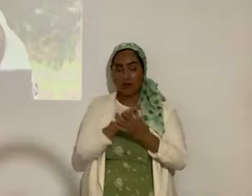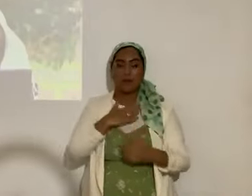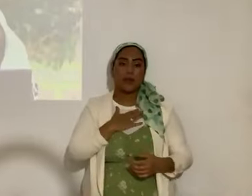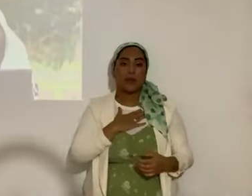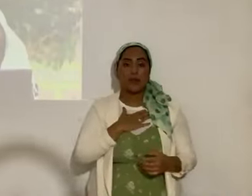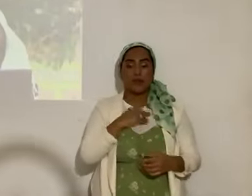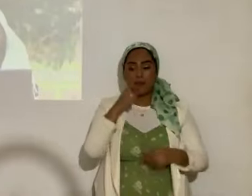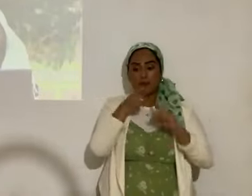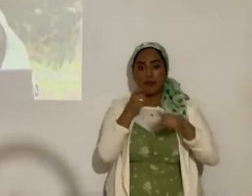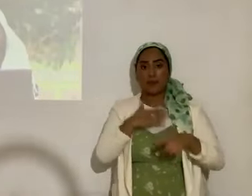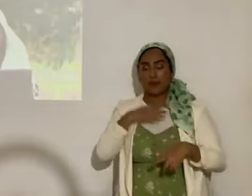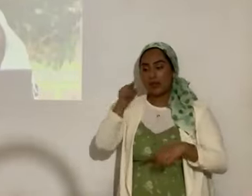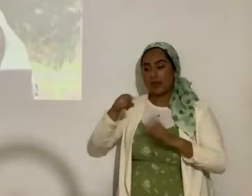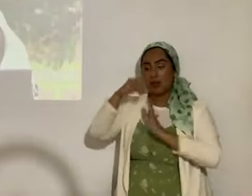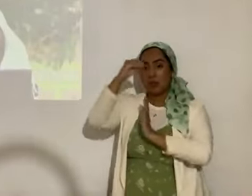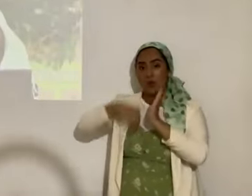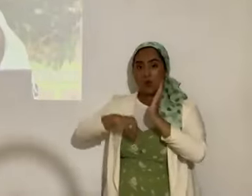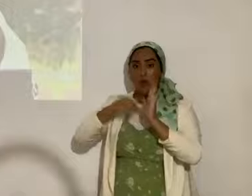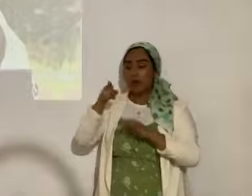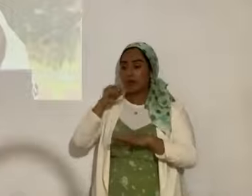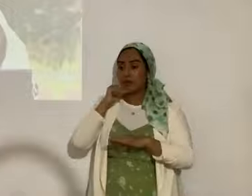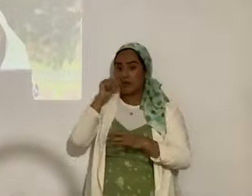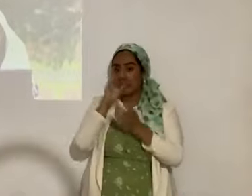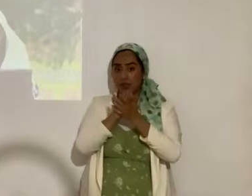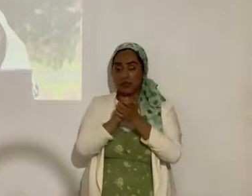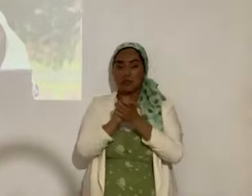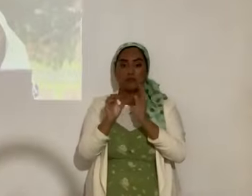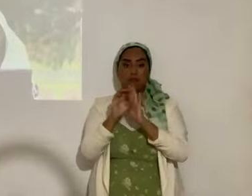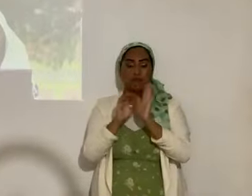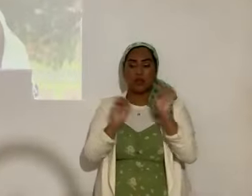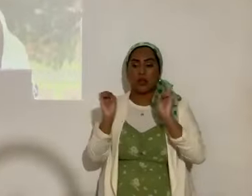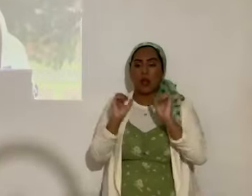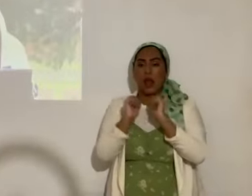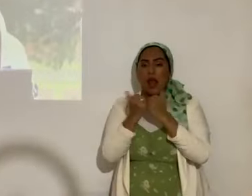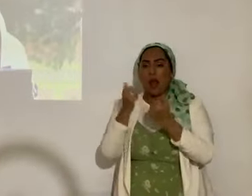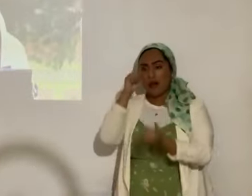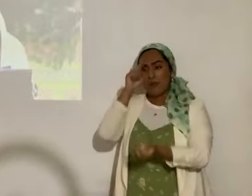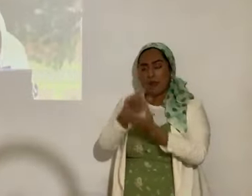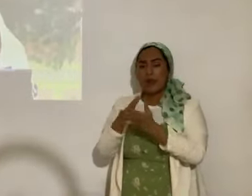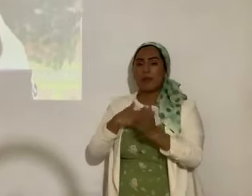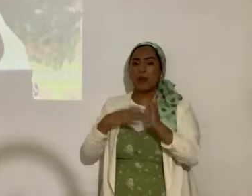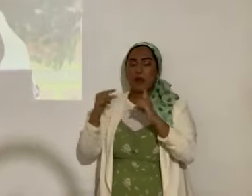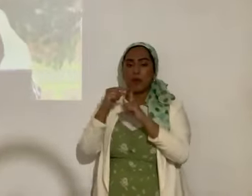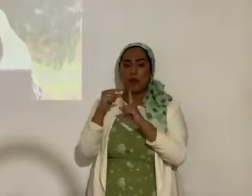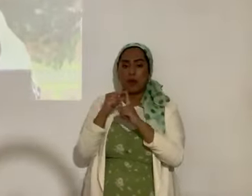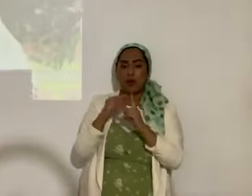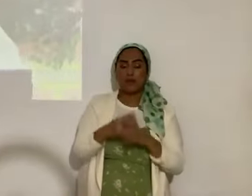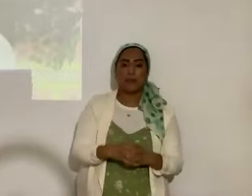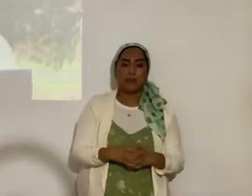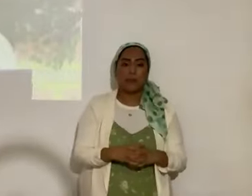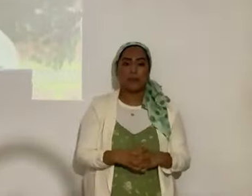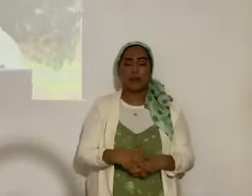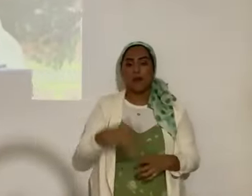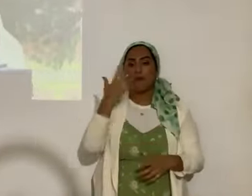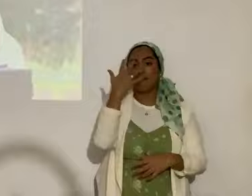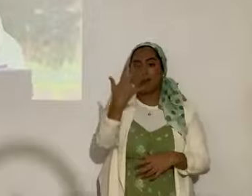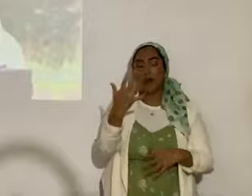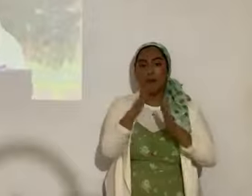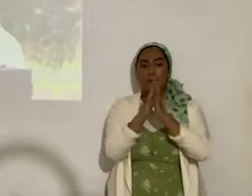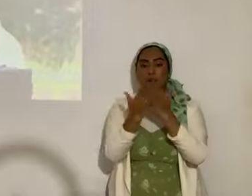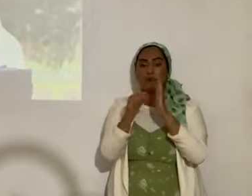porque de mí escribió él pero si no creéis en sus escritos Cómo creéis en mis palabras los cinco libros